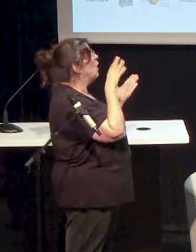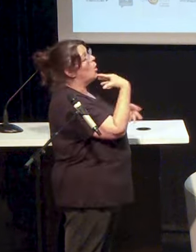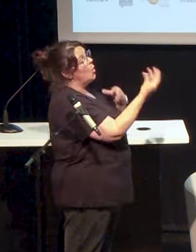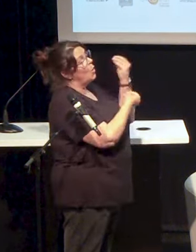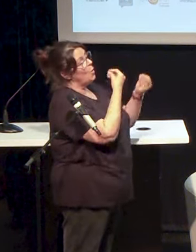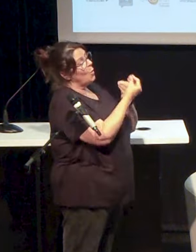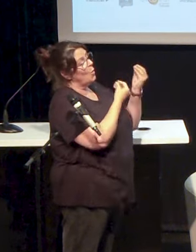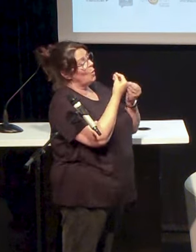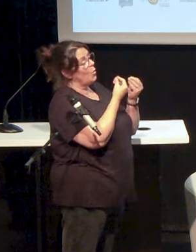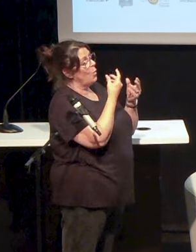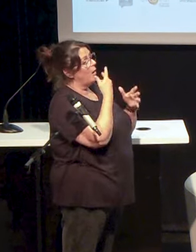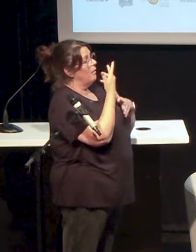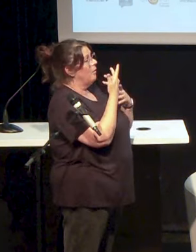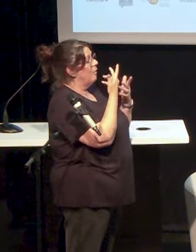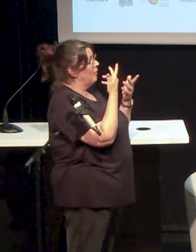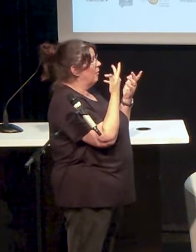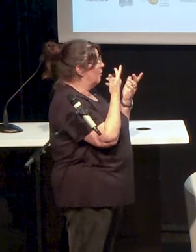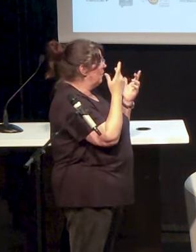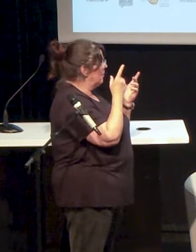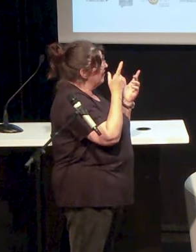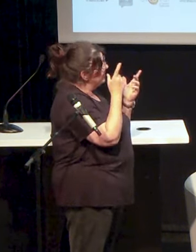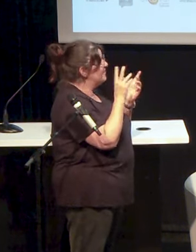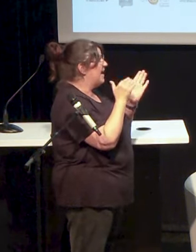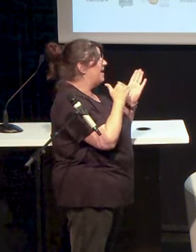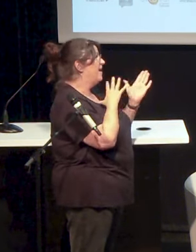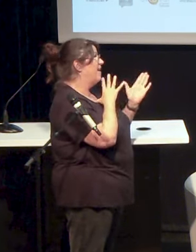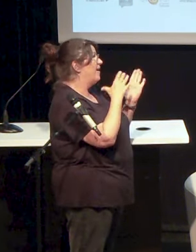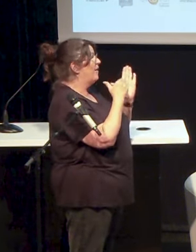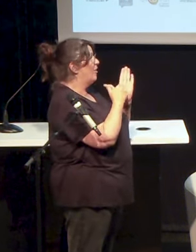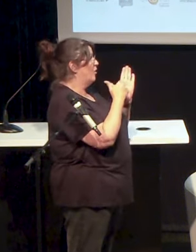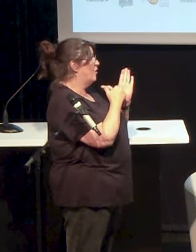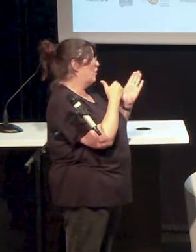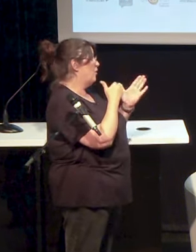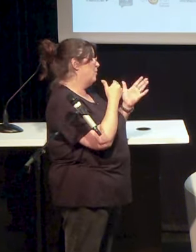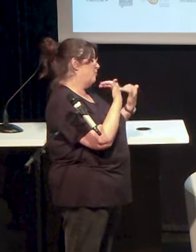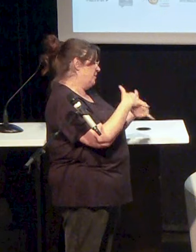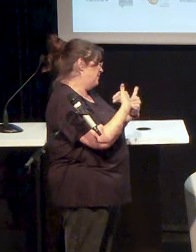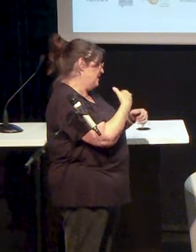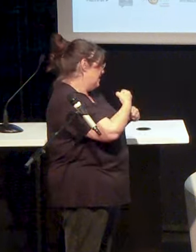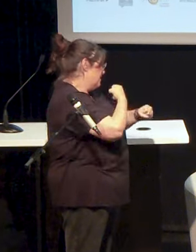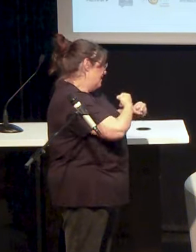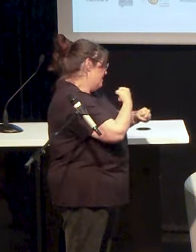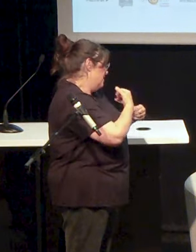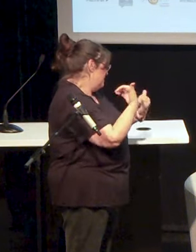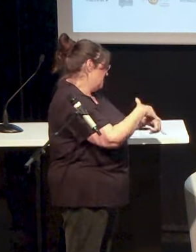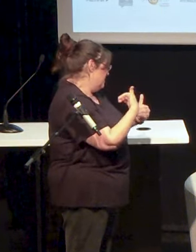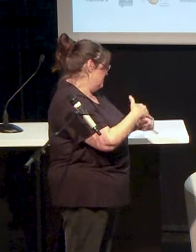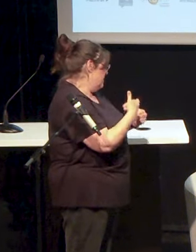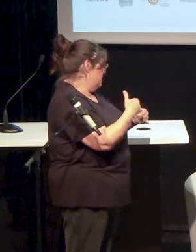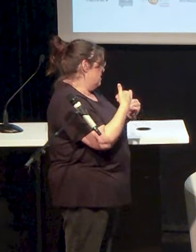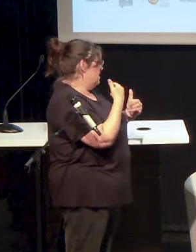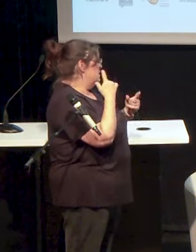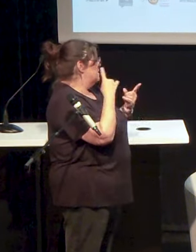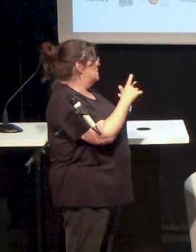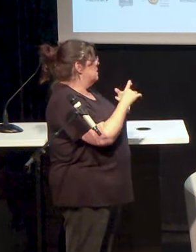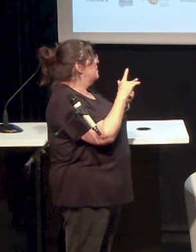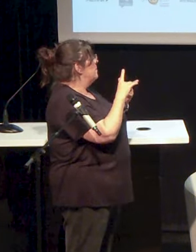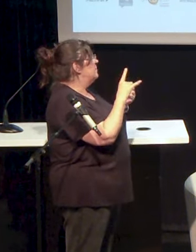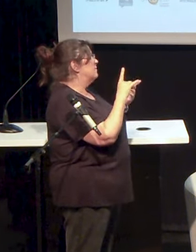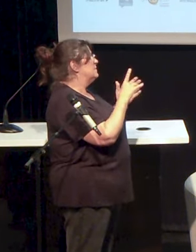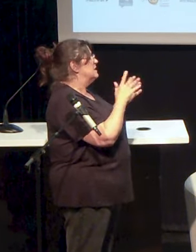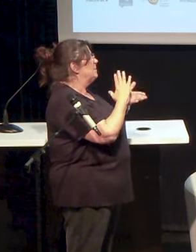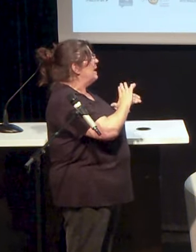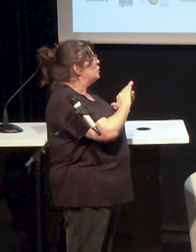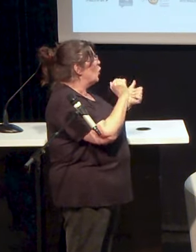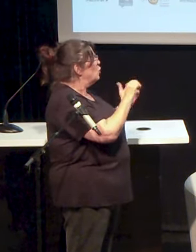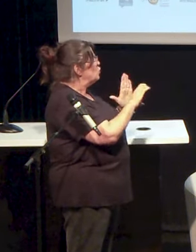effectivement compréhensifs. Et il y a encore malheureusement des travaux nécessaires, alors ce coup-ci de transcodage, entre